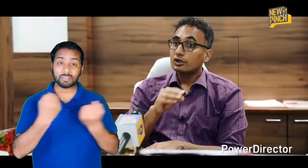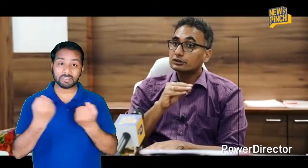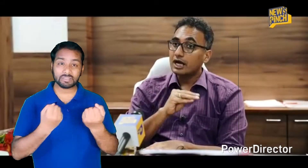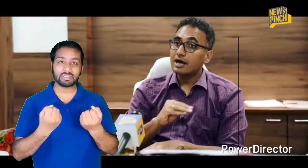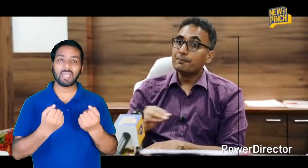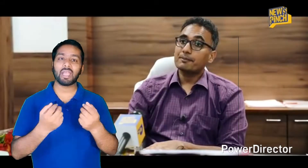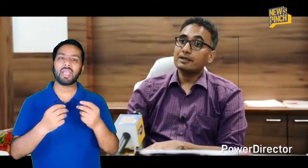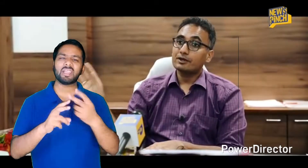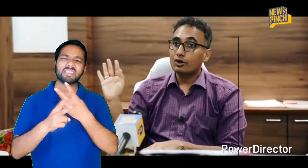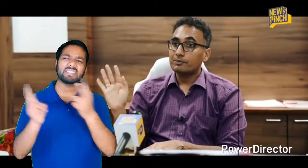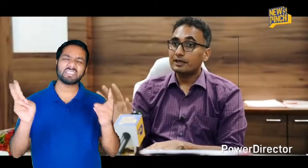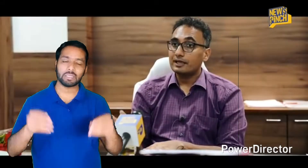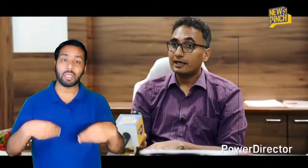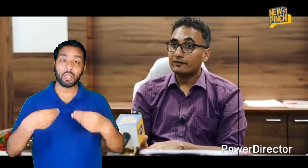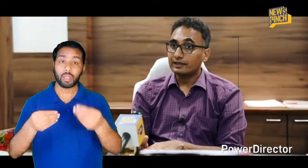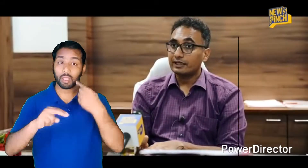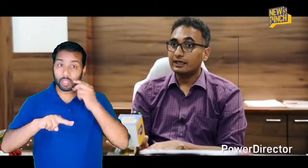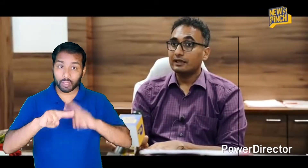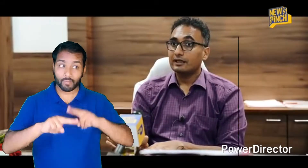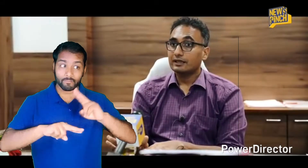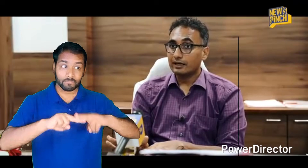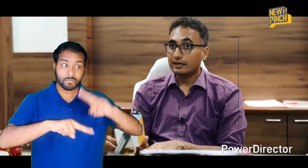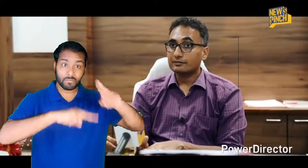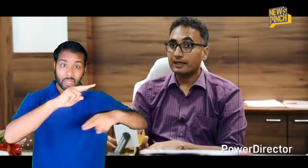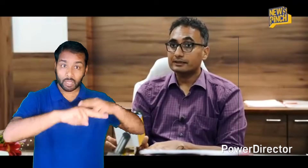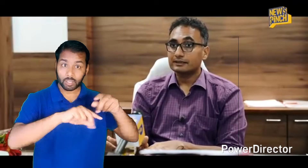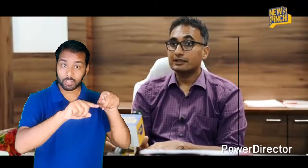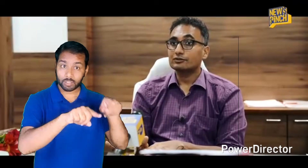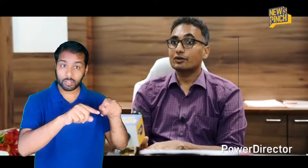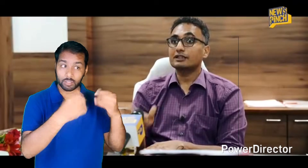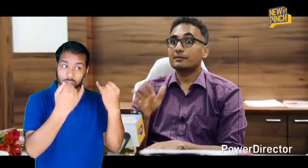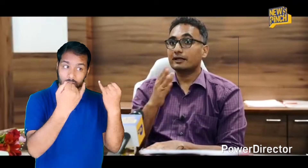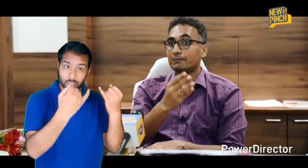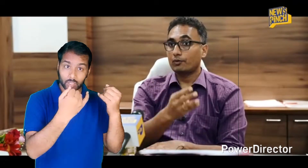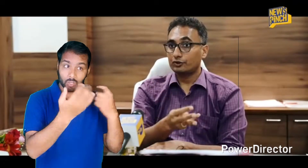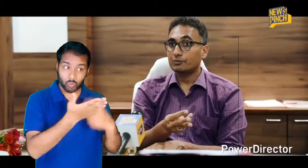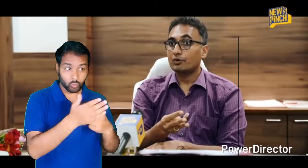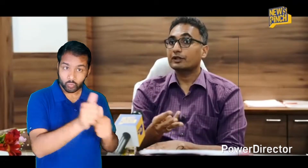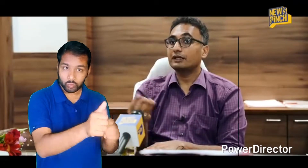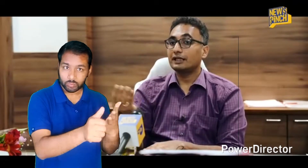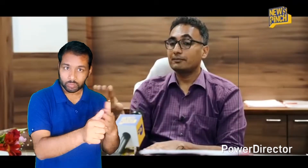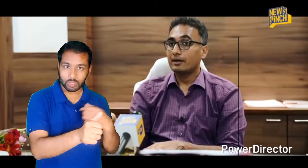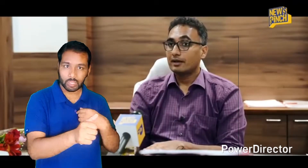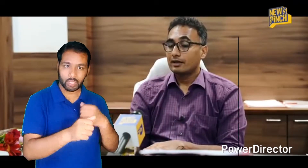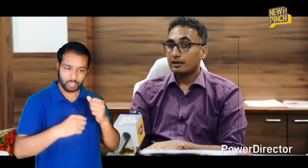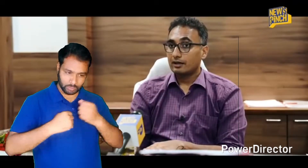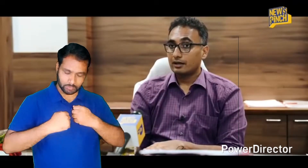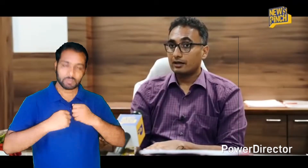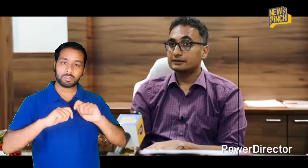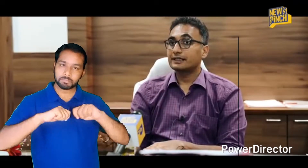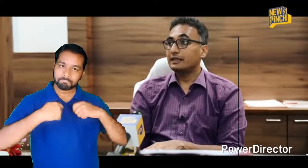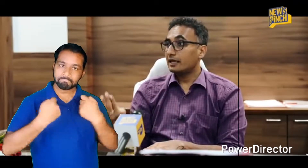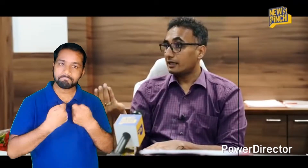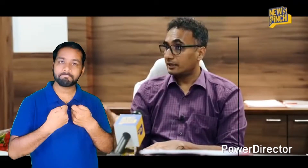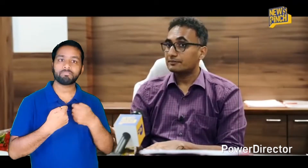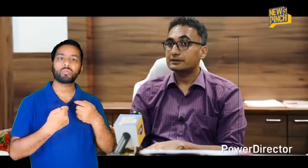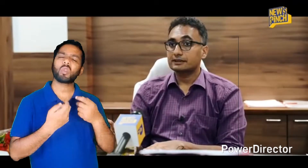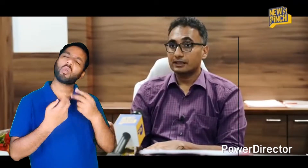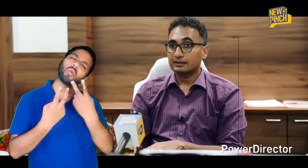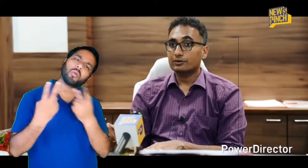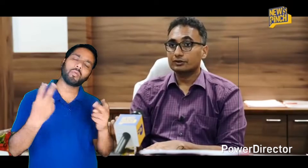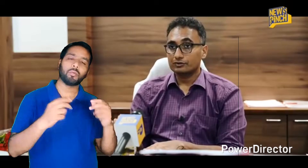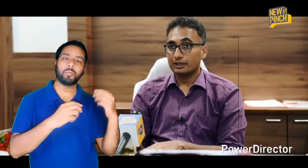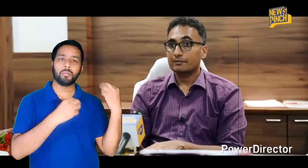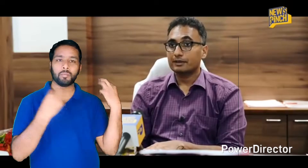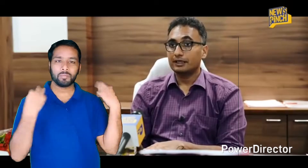हुए, जहाँ पे भी कोई भी इलीगल फैक्ट्री कार्यरत पाई जाती है, तुरंत हमारी पोल्यूशन बोर्ड की टीम, जेडीए या निगम